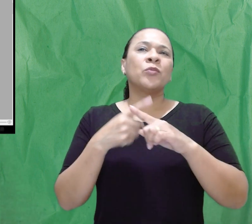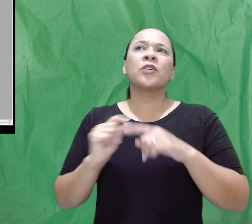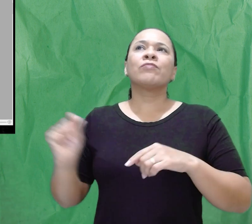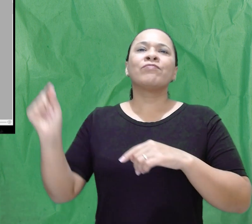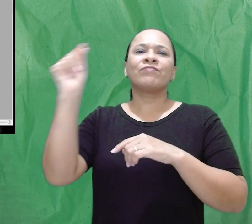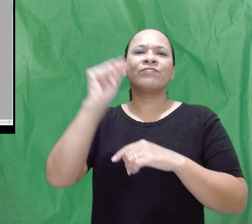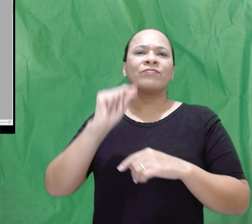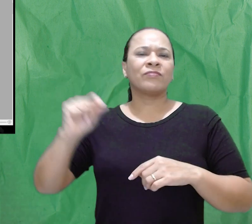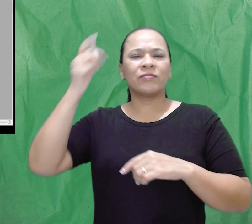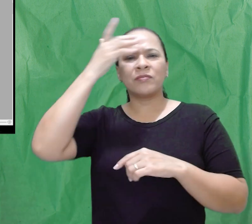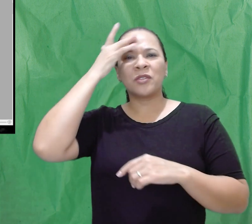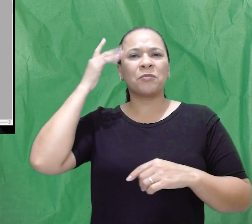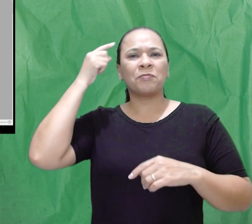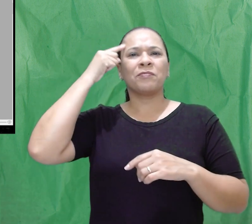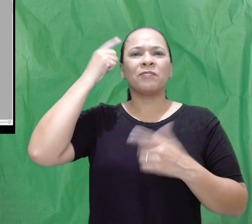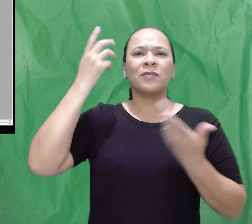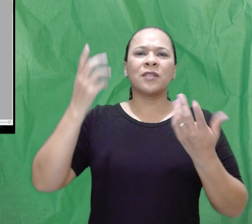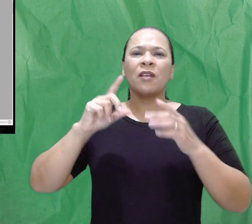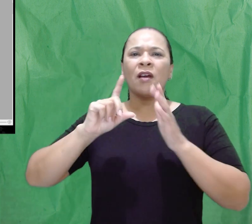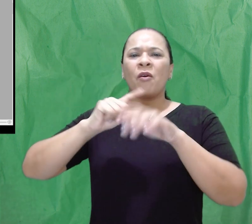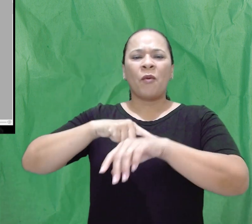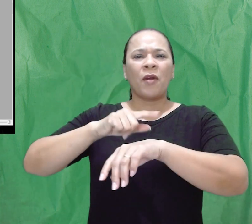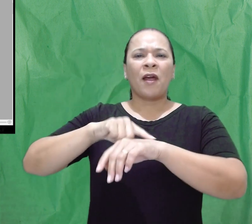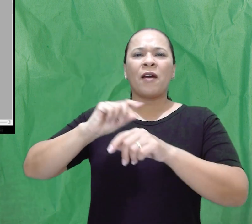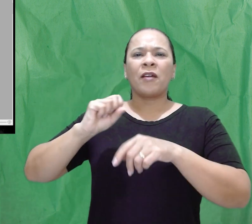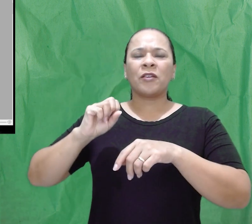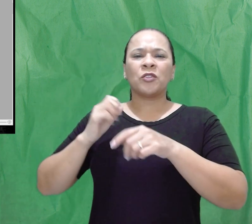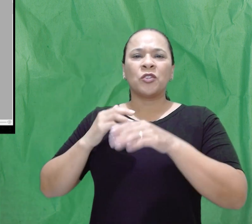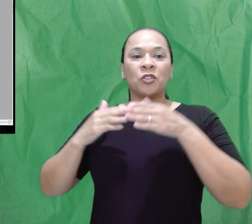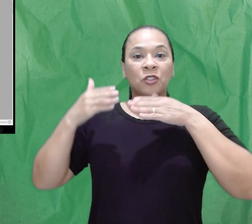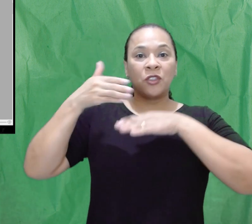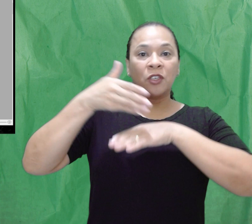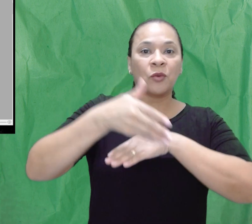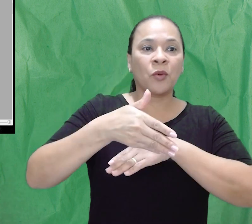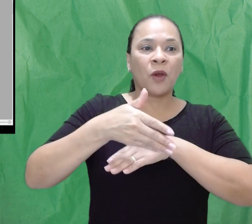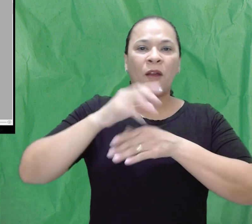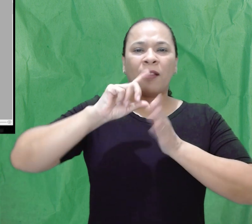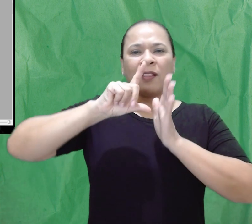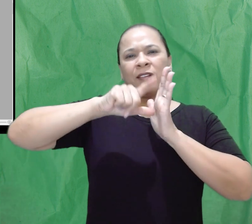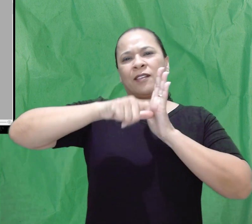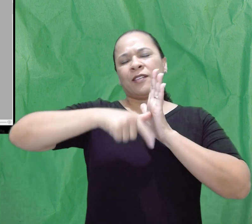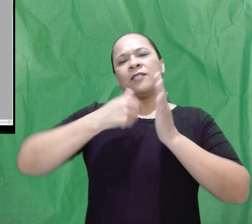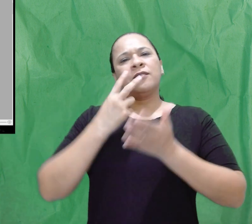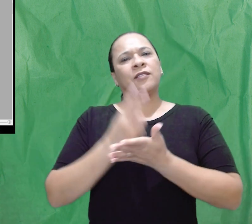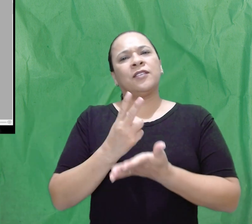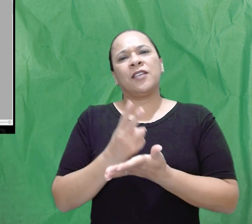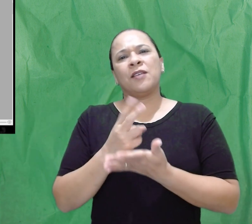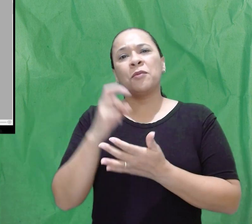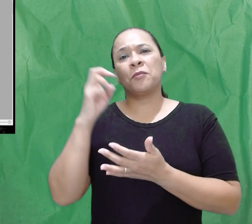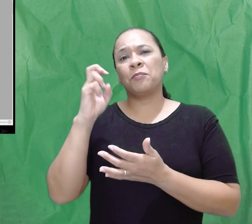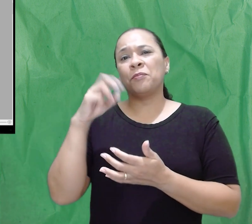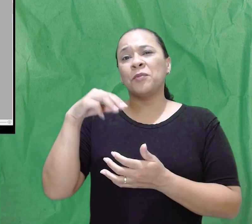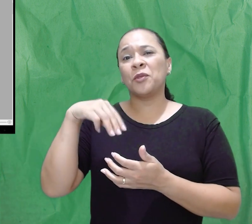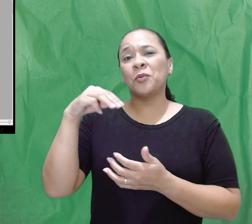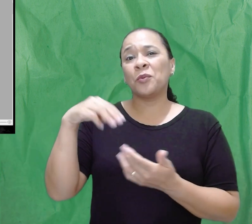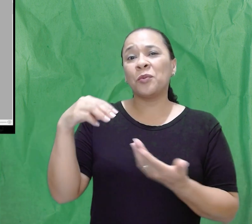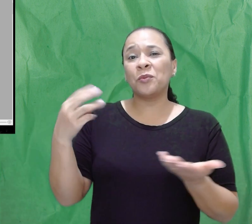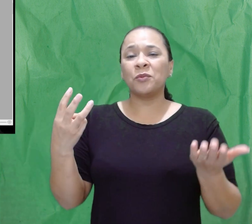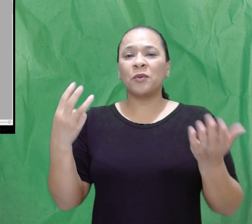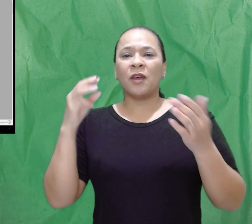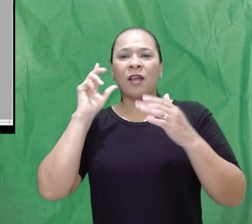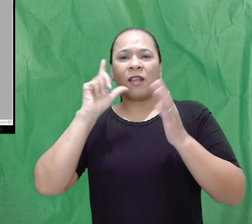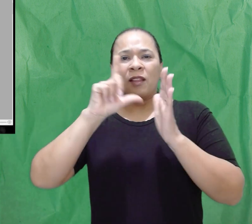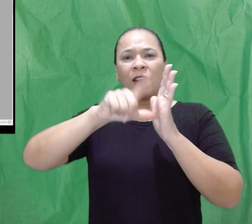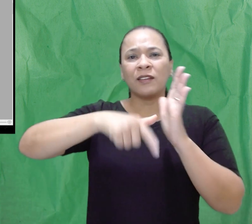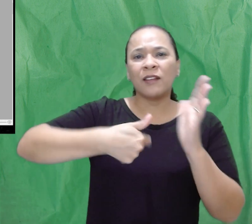atraso é algo assim já normalizado. Sempre existe aquela tolerânciazinha. Quando você é pontual,